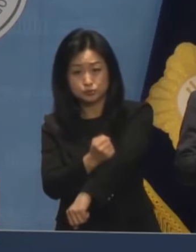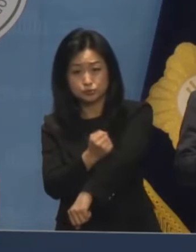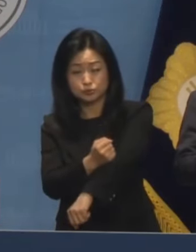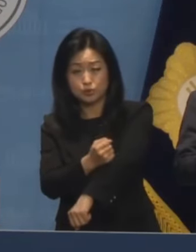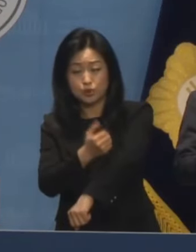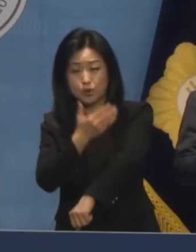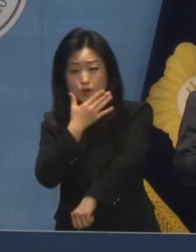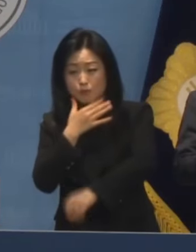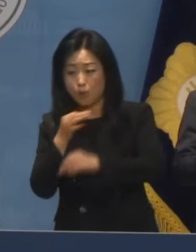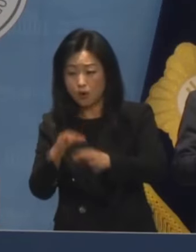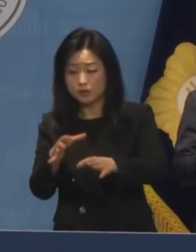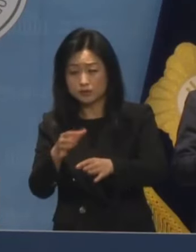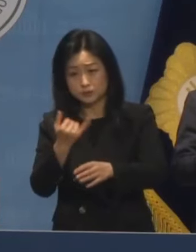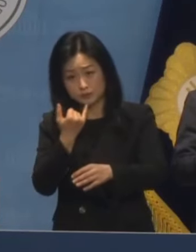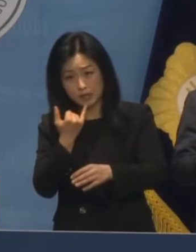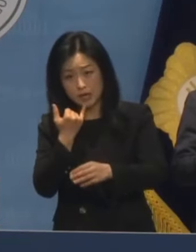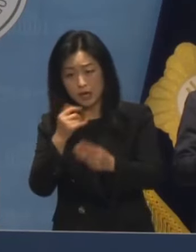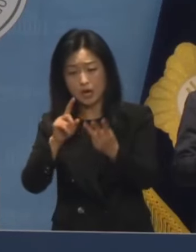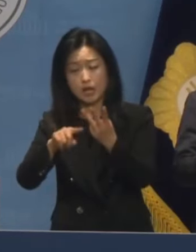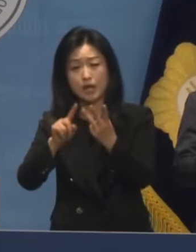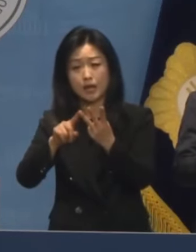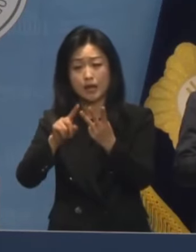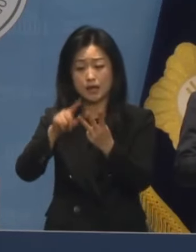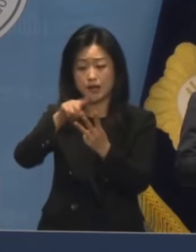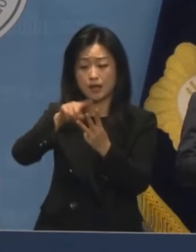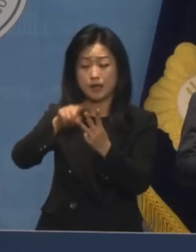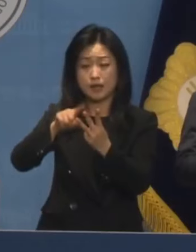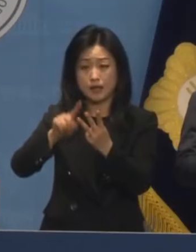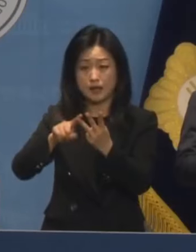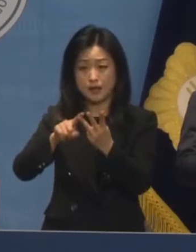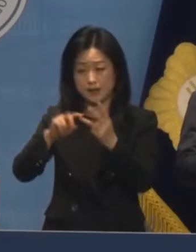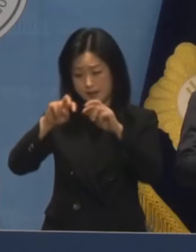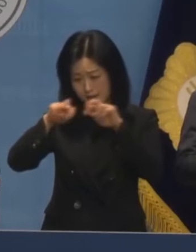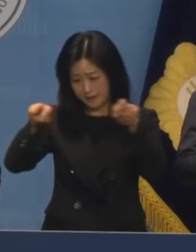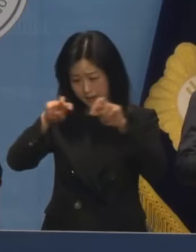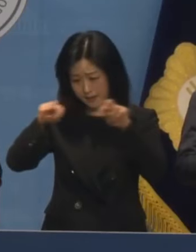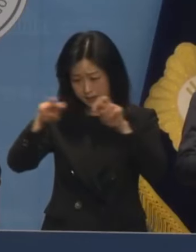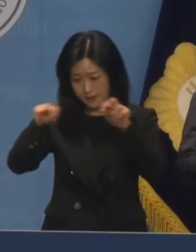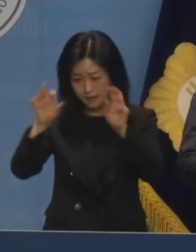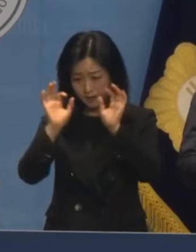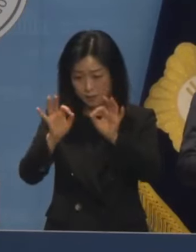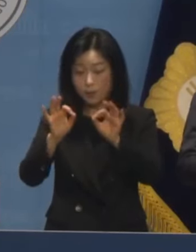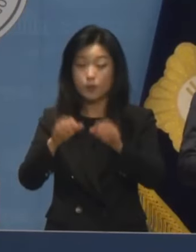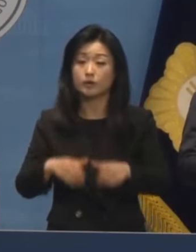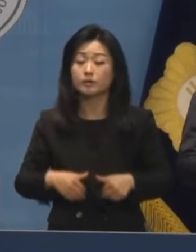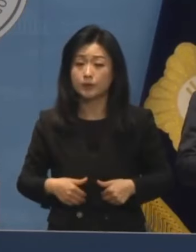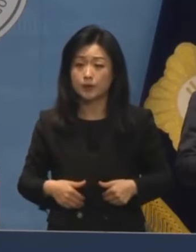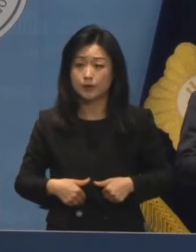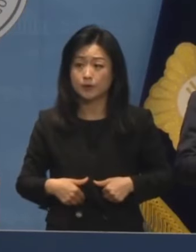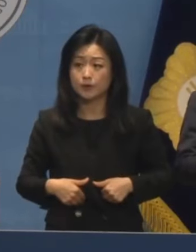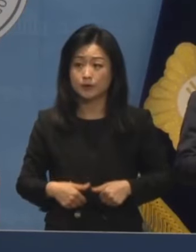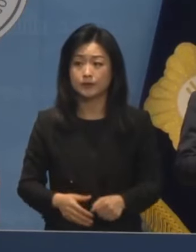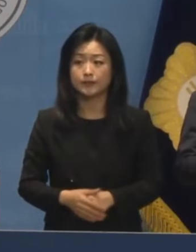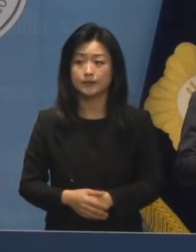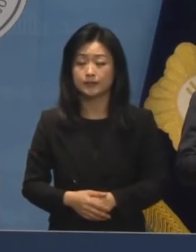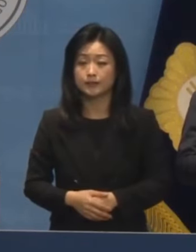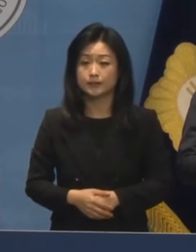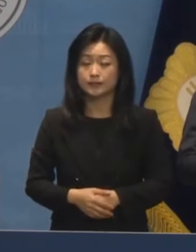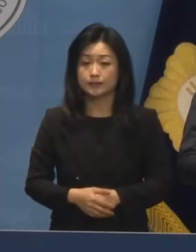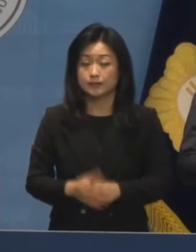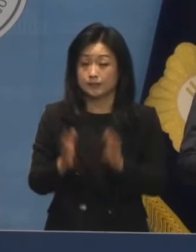부분이 적정한지이 부분에 대해서 적절히 따져야 되는 문제가 있습니다 그래서 이부분과